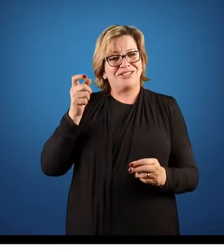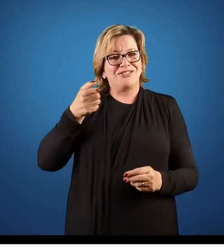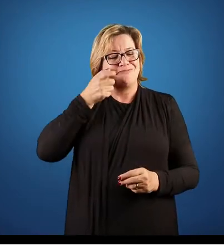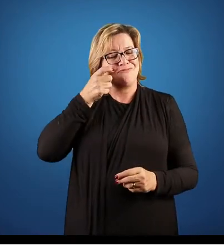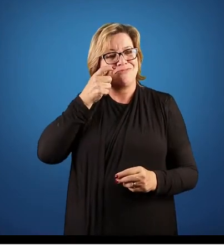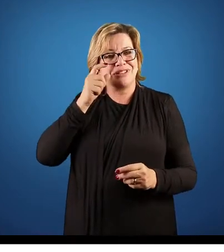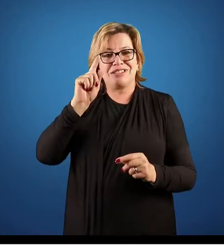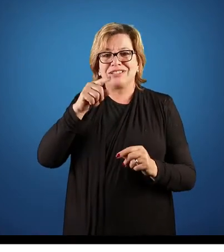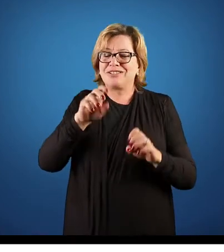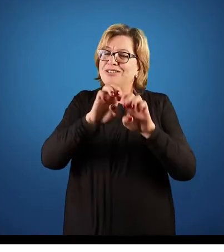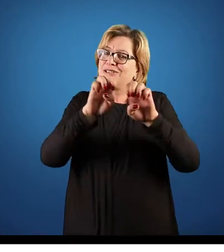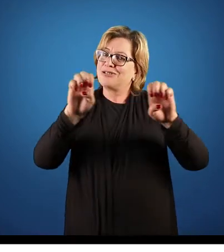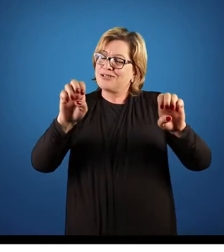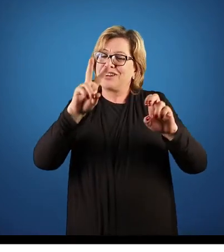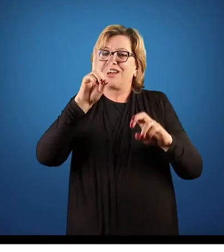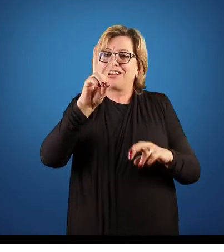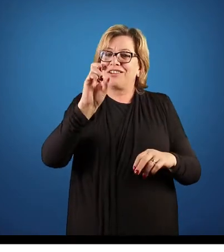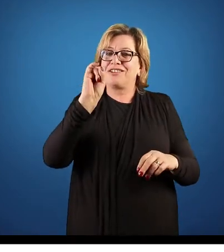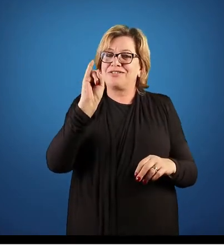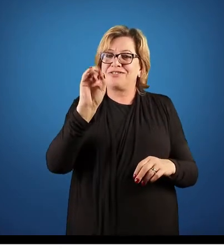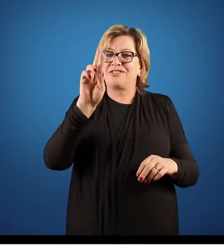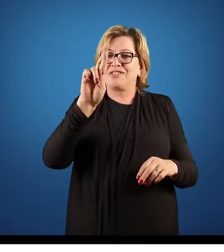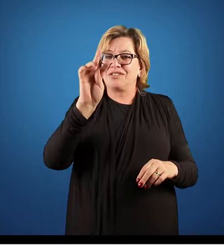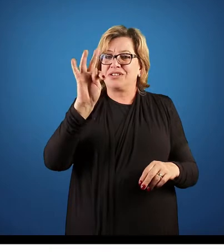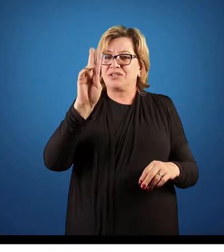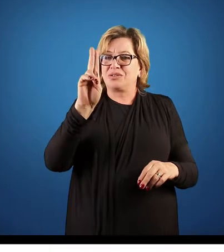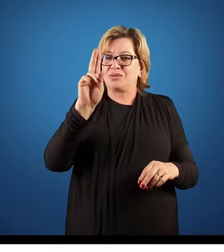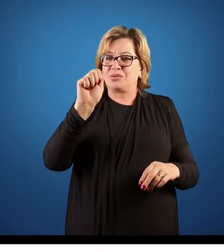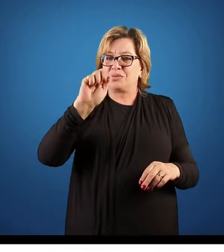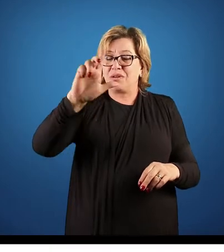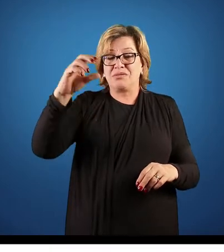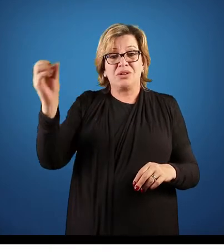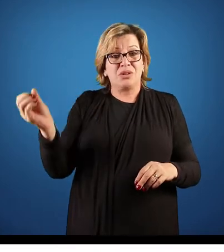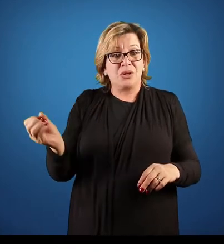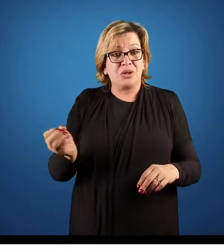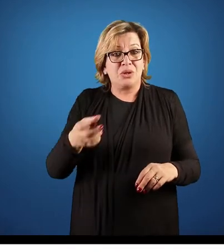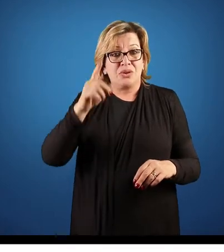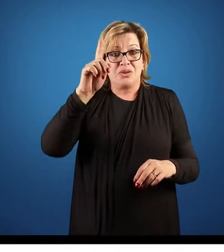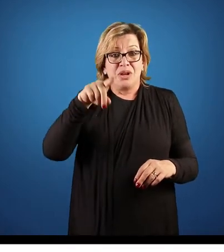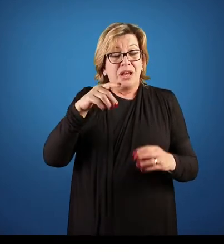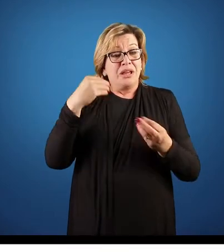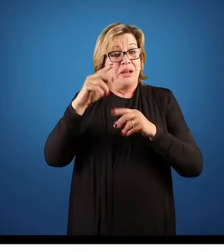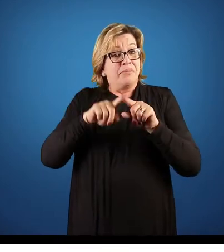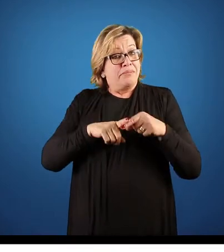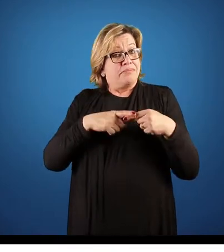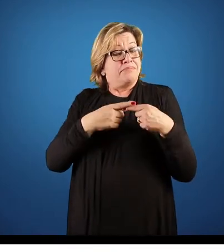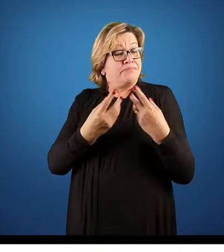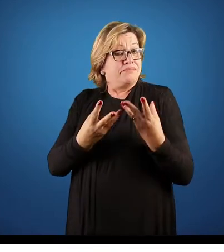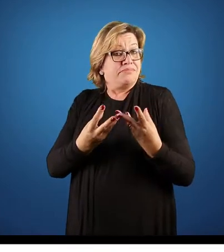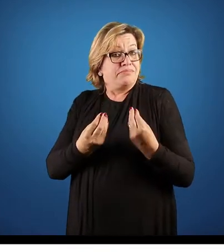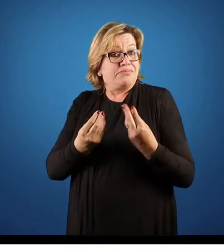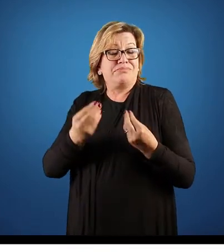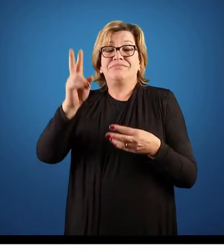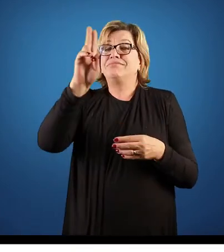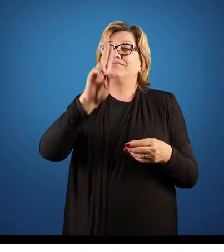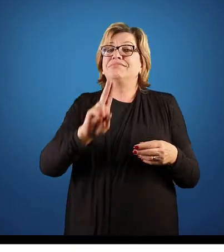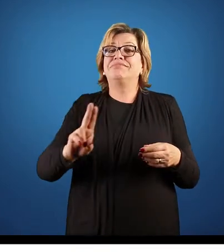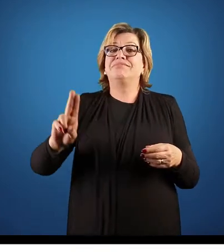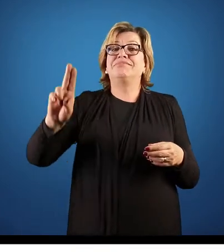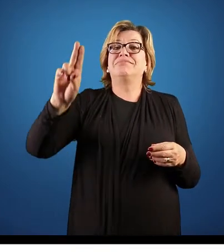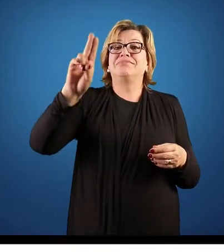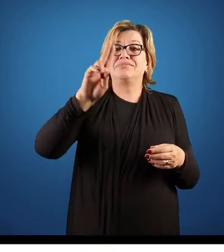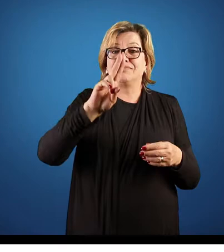estruturas virtuais também é uma coisa relativamente nova nestas organizações mas que está bastante é sendo utilizada principalmente